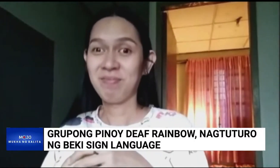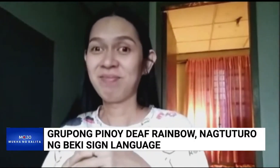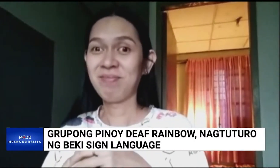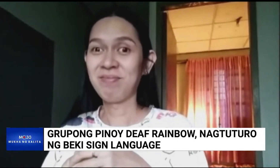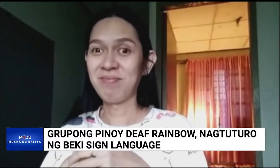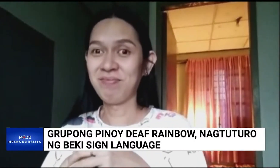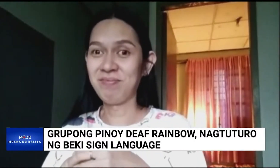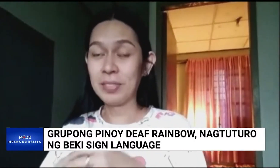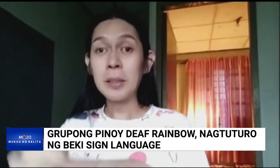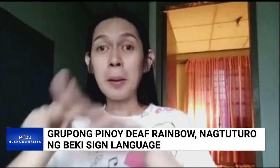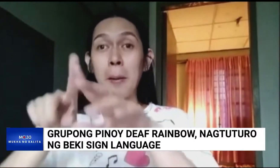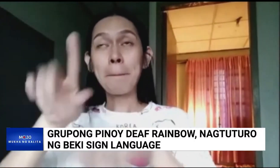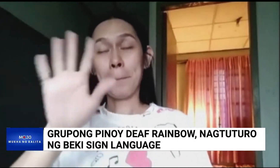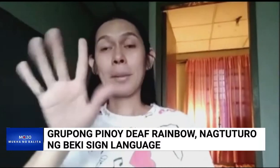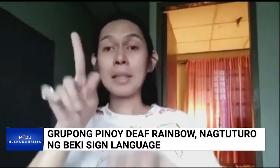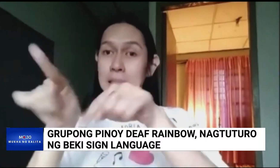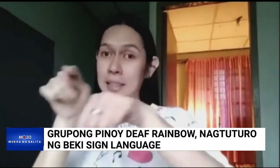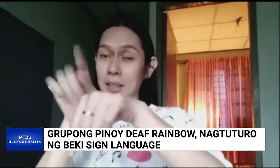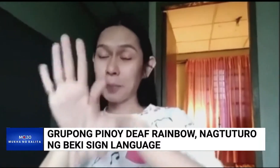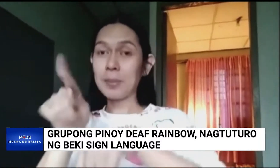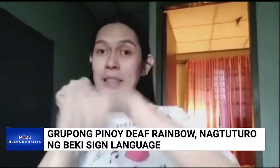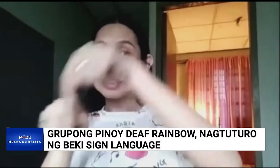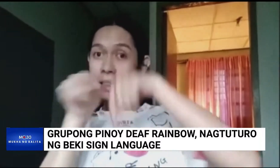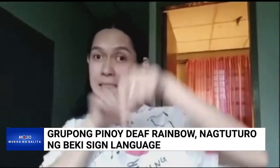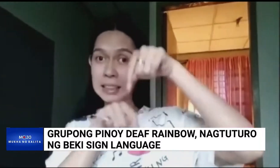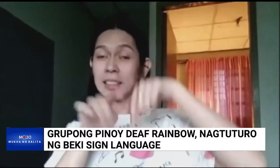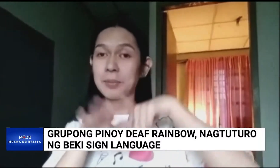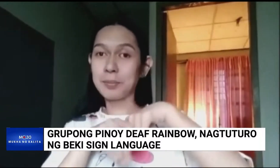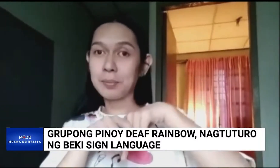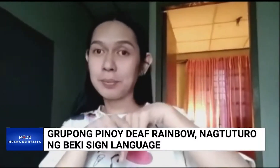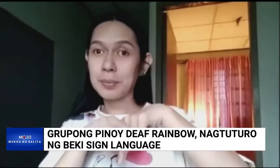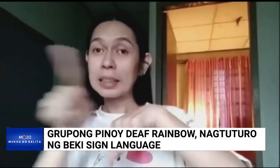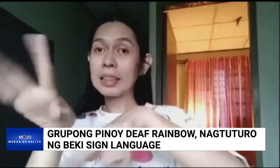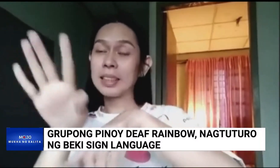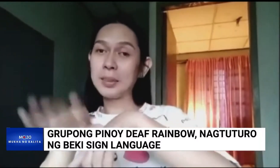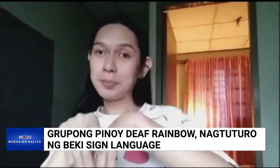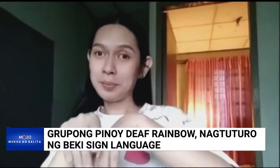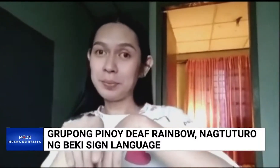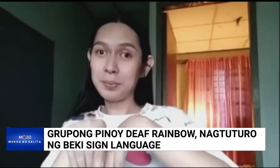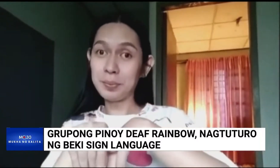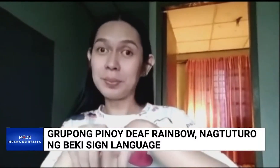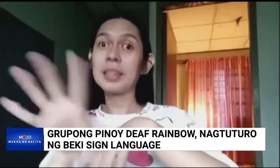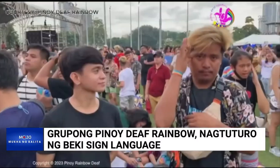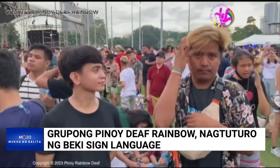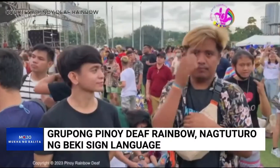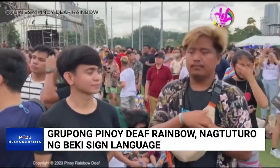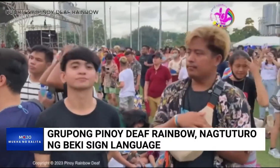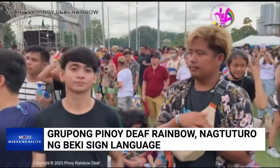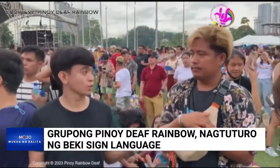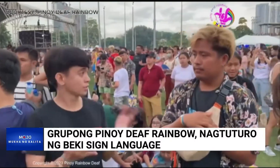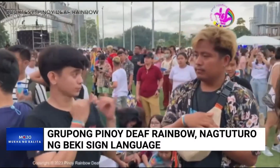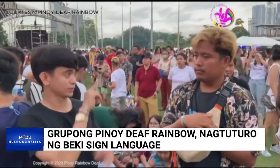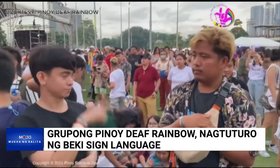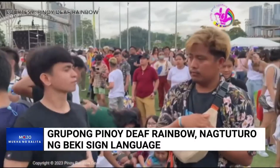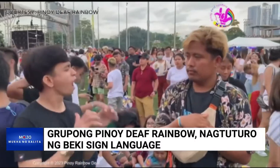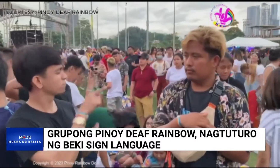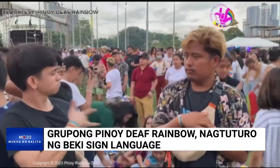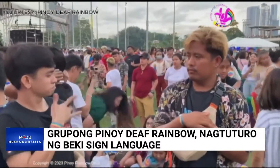sarili naming signs na nag-show ng identity na yun. And yun nga yung Becky Sign Language. Para kay Disney, pinapakita raw ng Becky